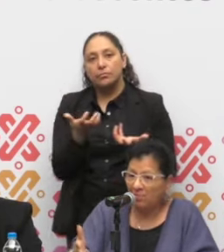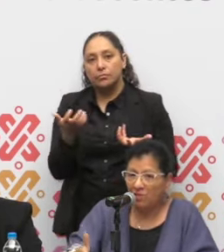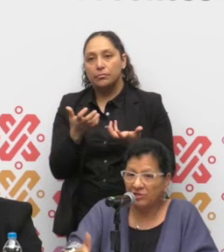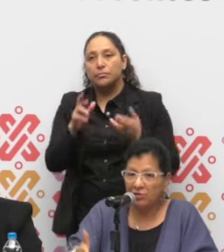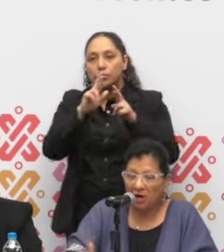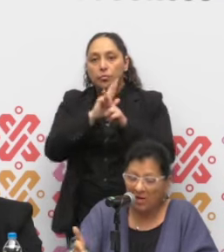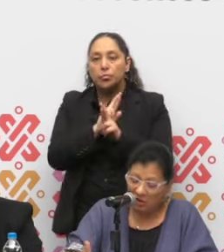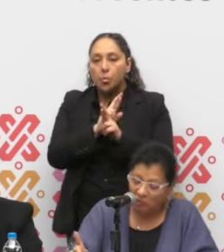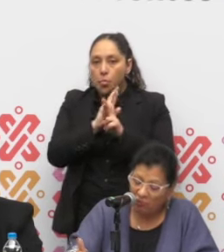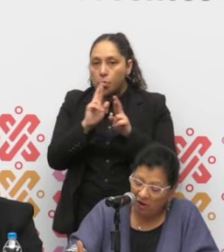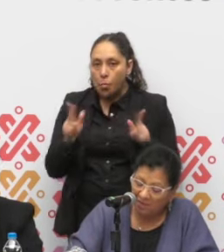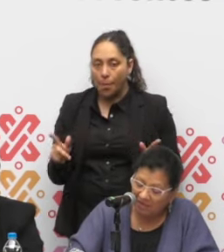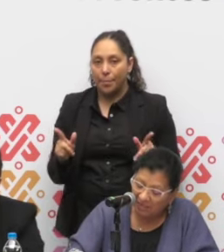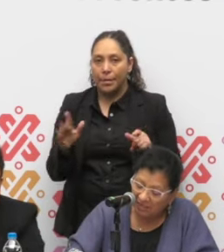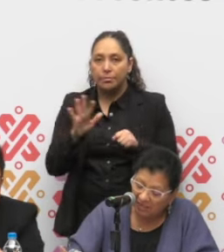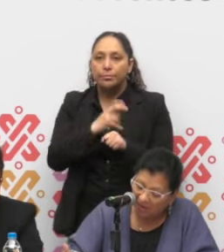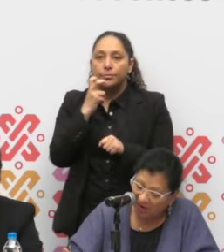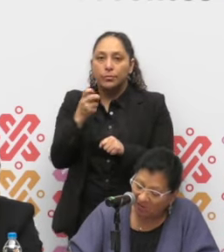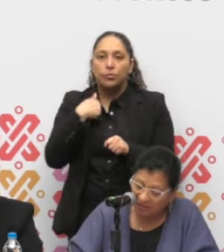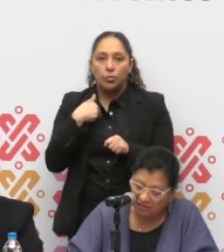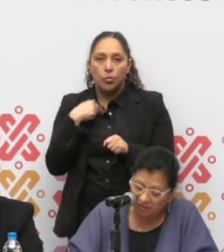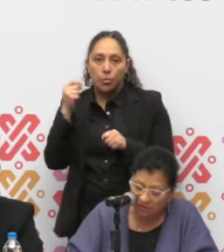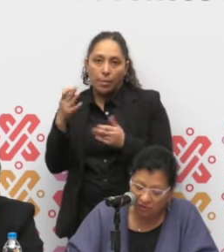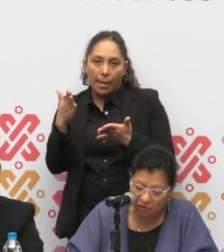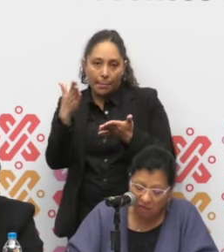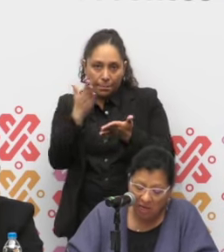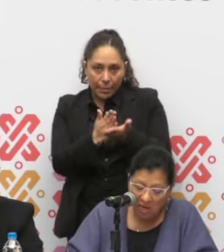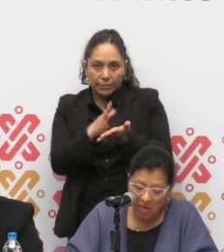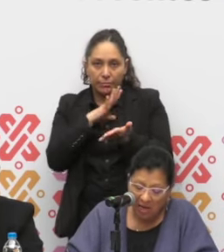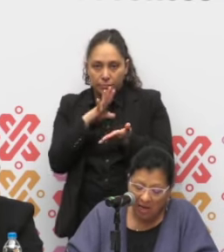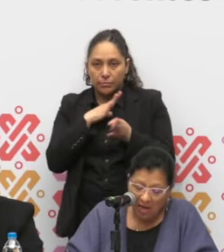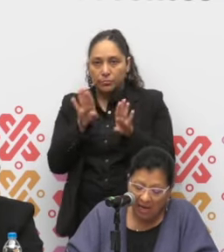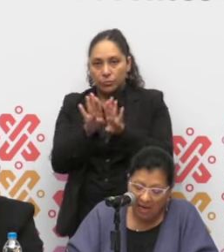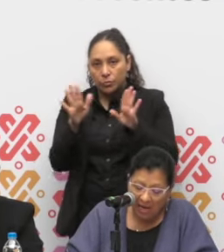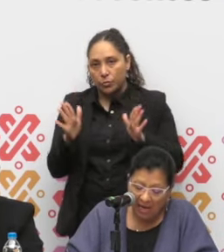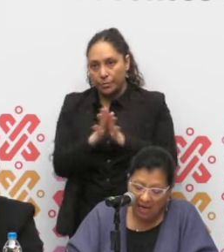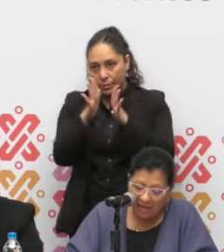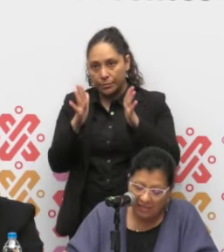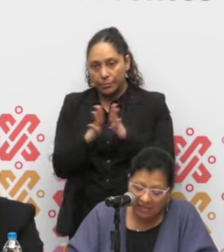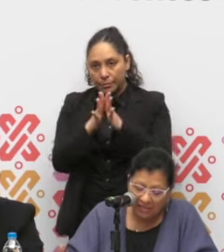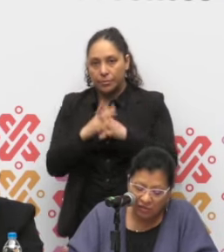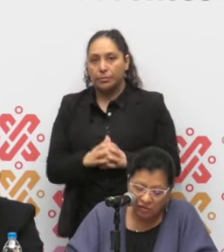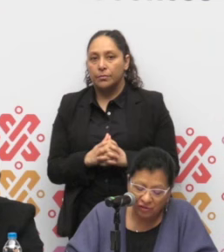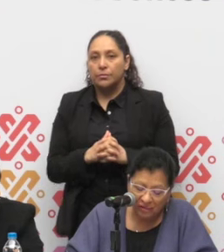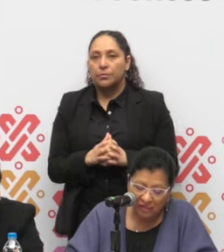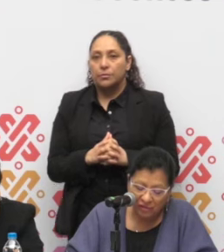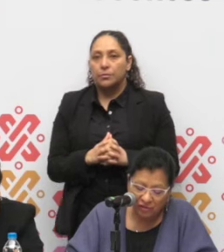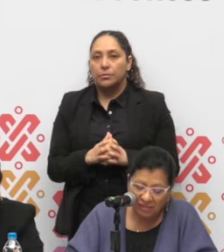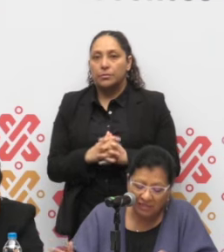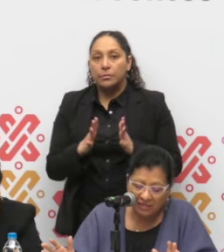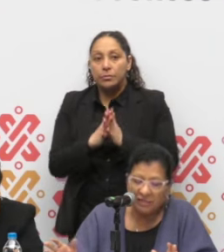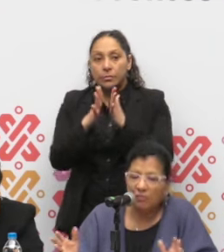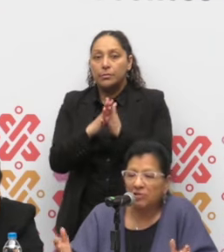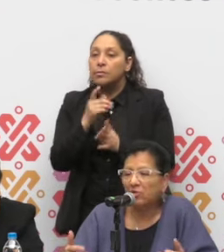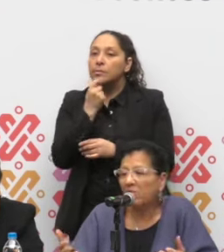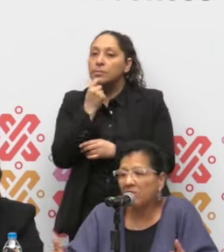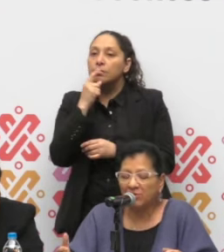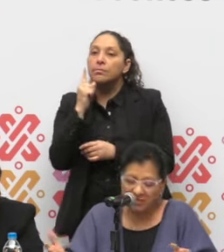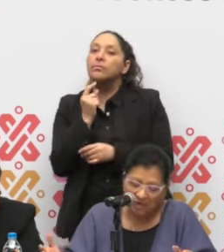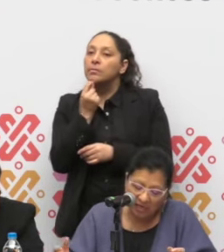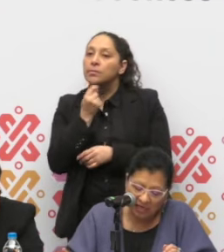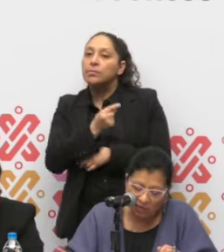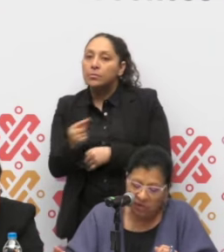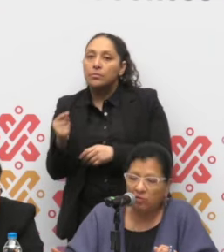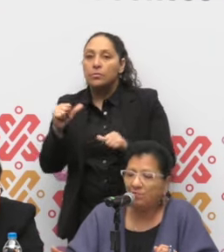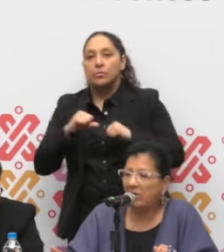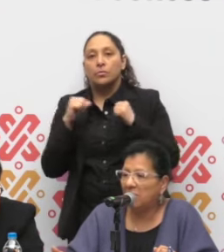rompe, por eso una parte del esquema, la participación de niños, niñas y adolescentes, y por eso qué bueno